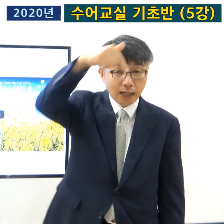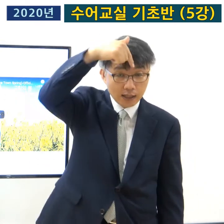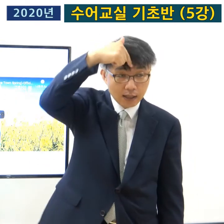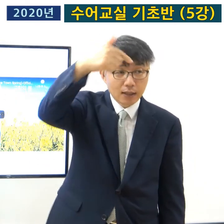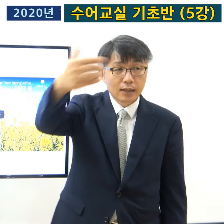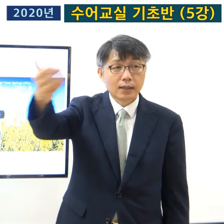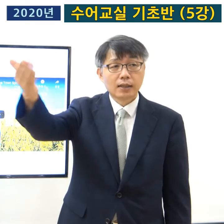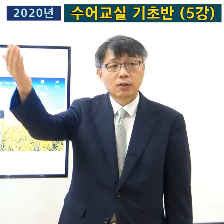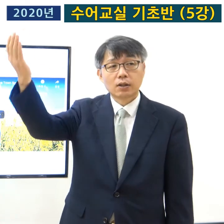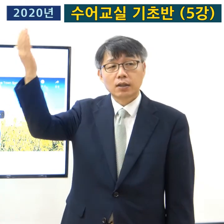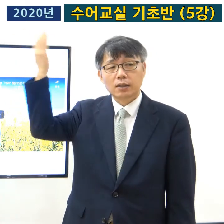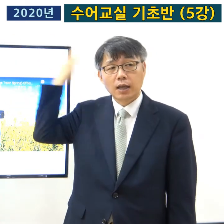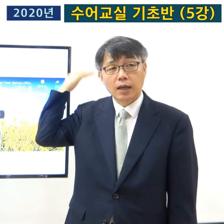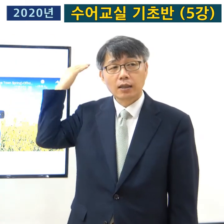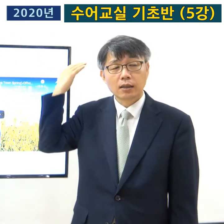옛날. 옛